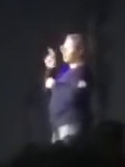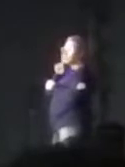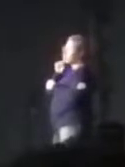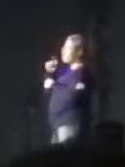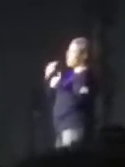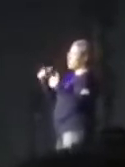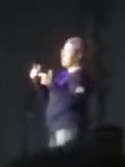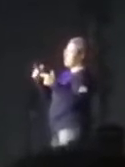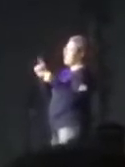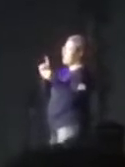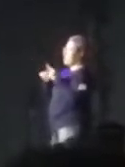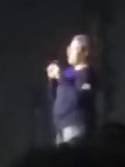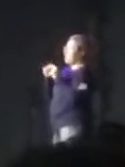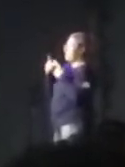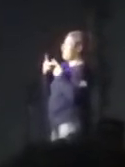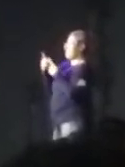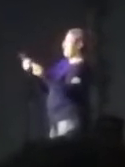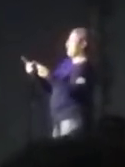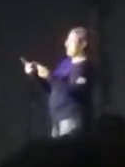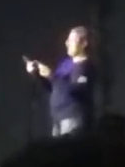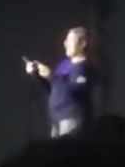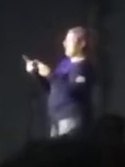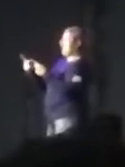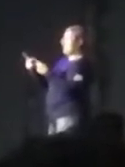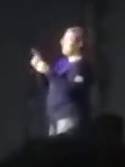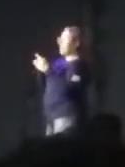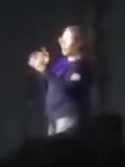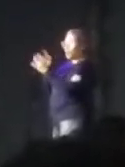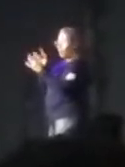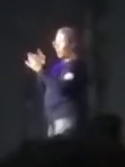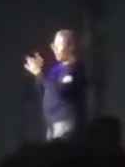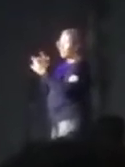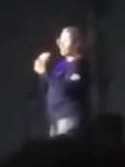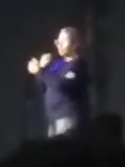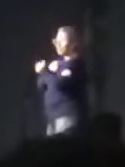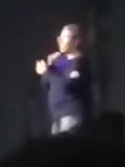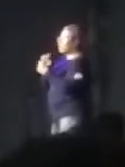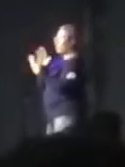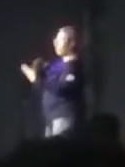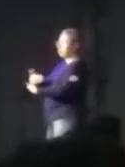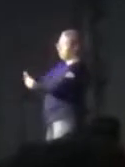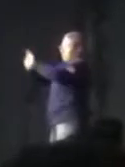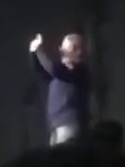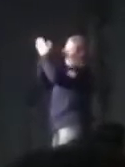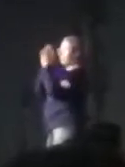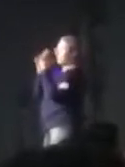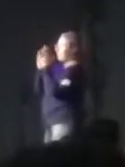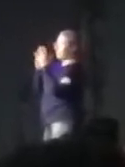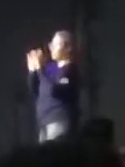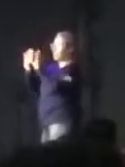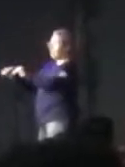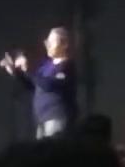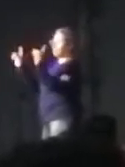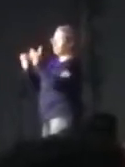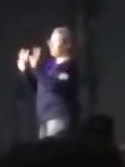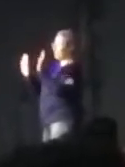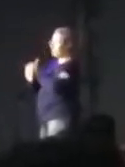tem visita com contato, é tudo pelo vidro, né? Você não toca mais a